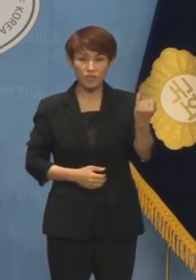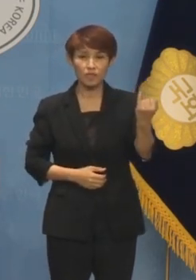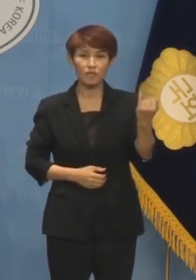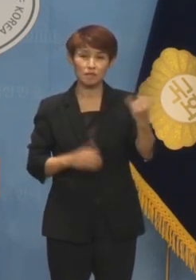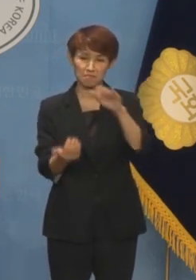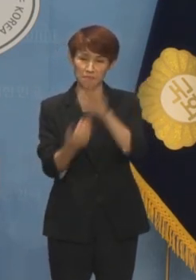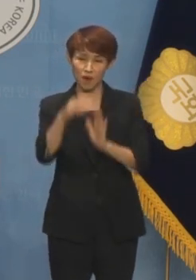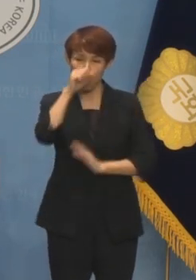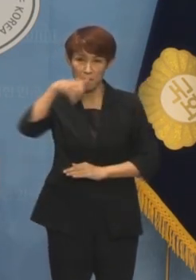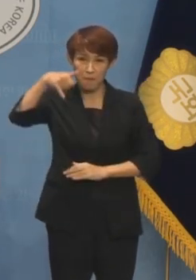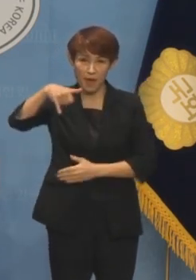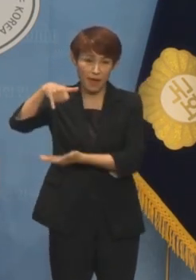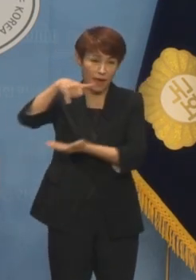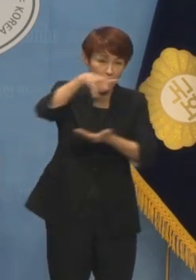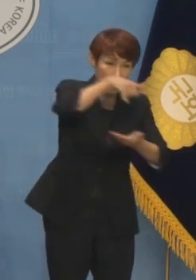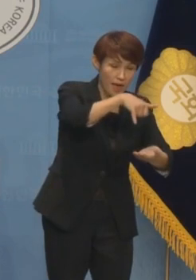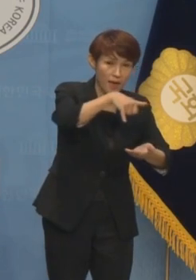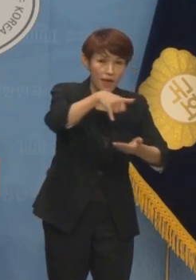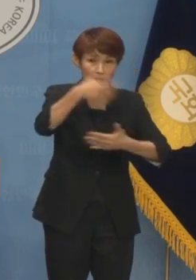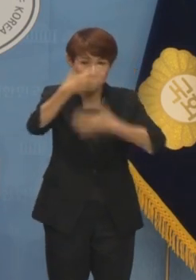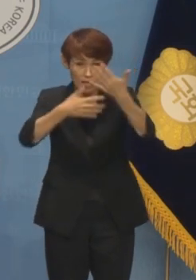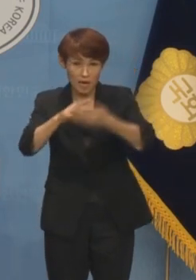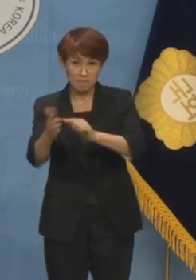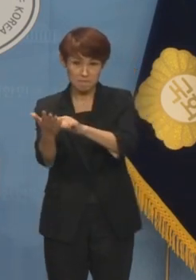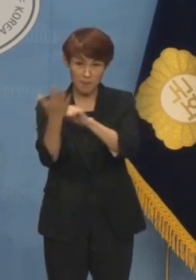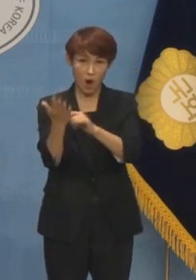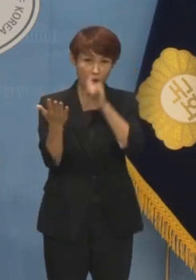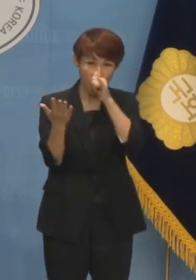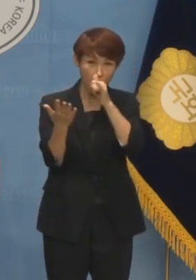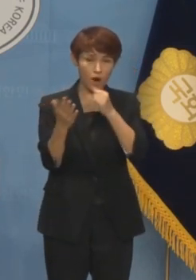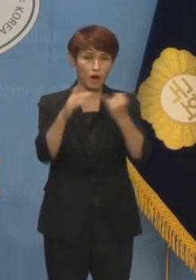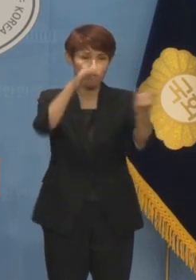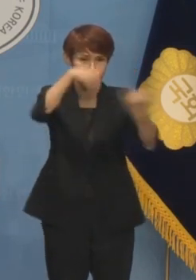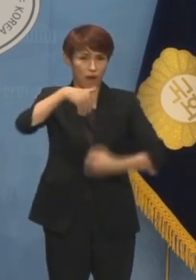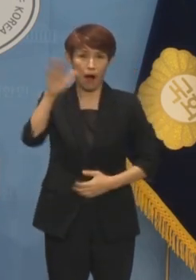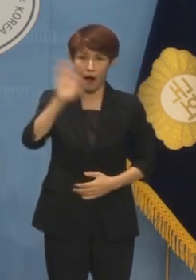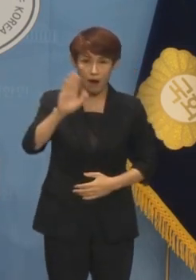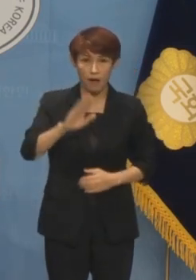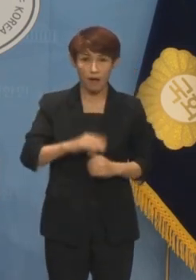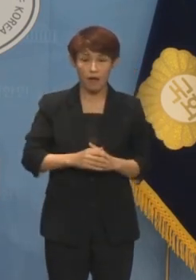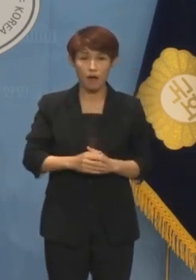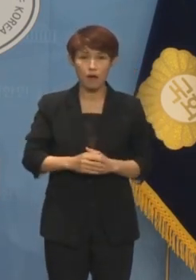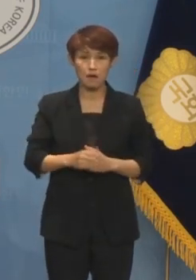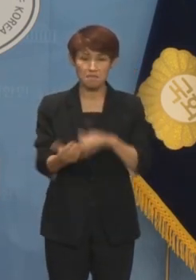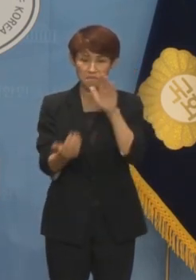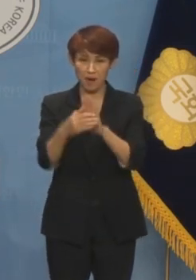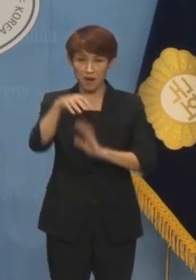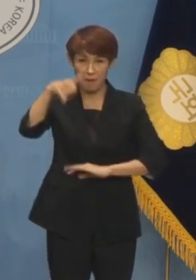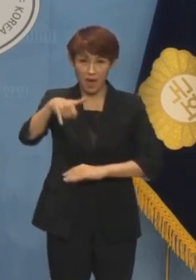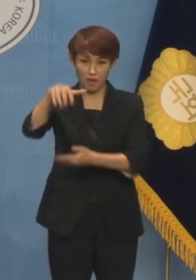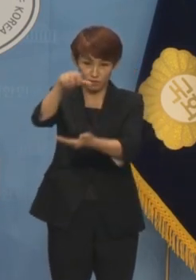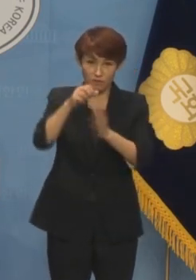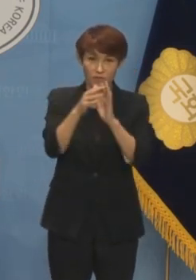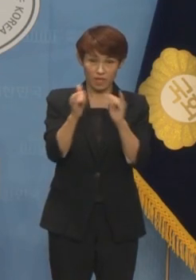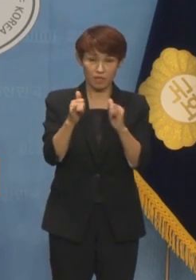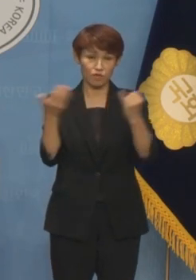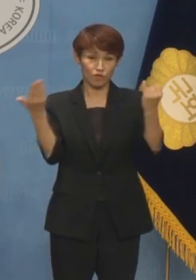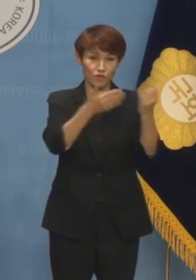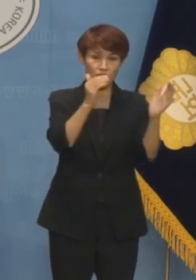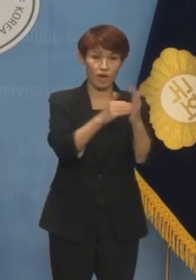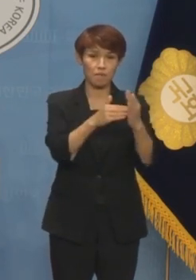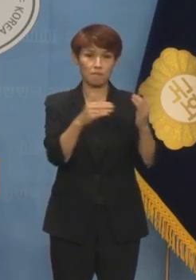수수한 정황이 동영상으로 명백히 드러나도 소환조차 하지 않고 그에 반해 명품백을 준 사람은 스토킹,